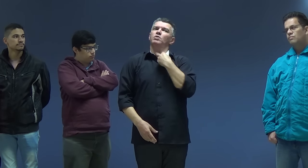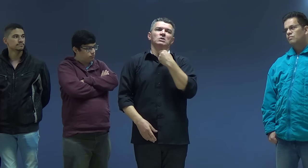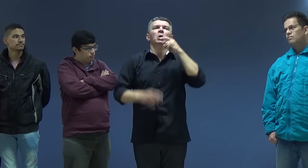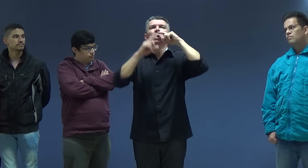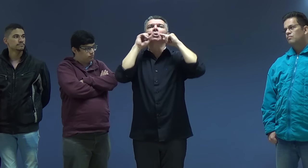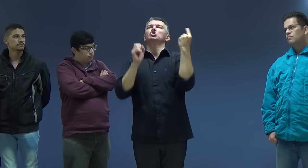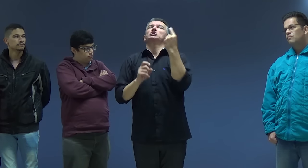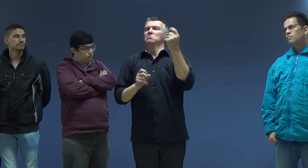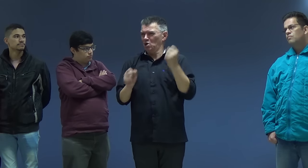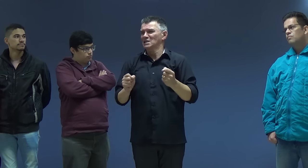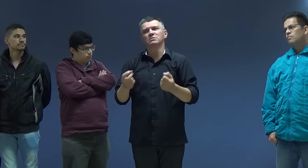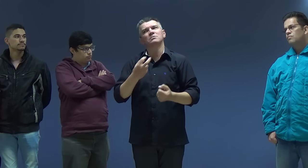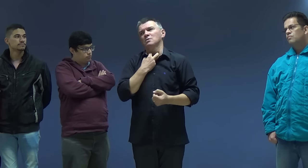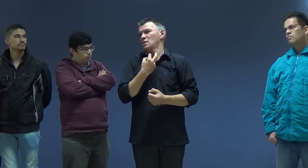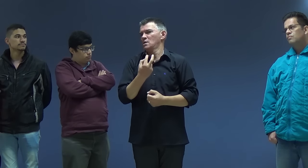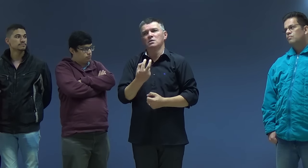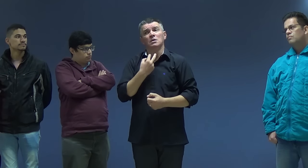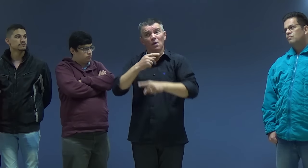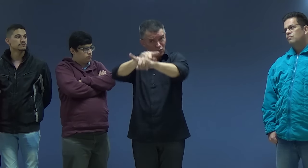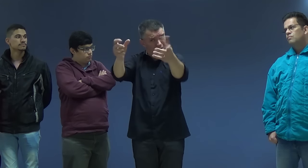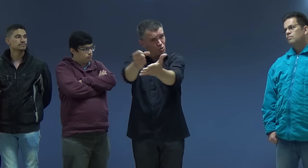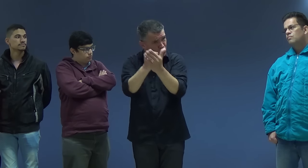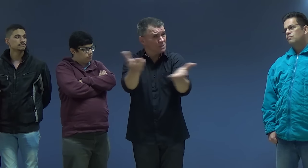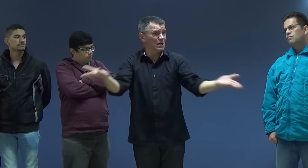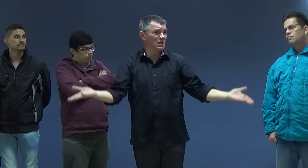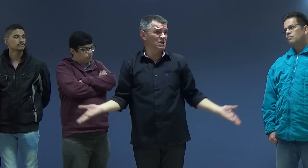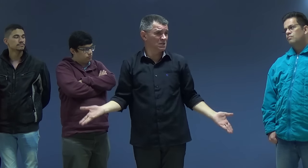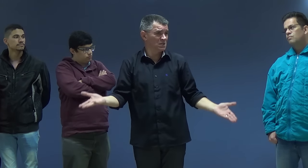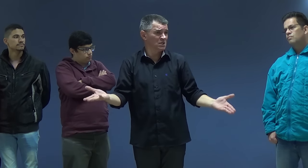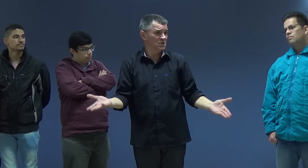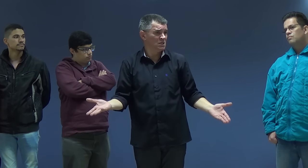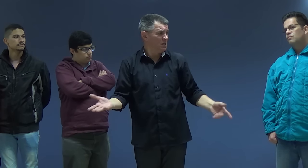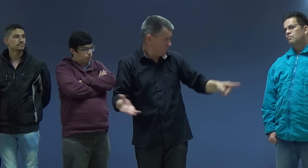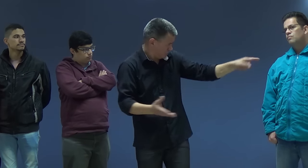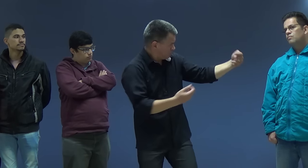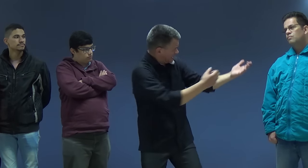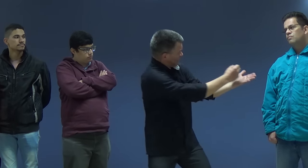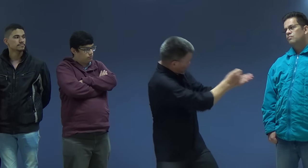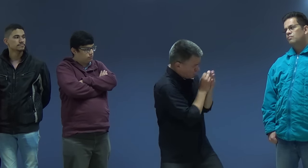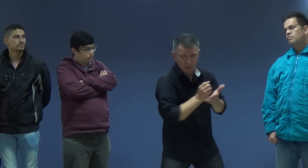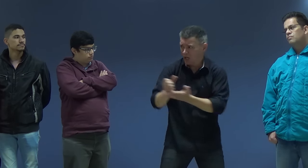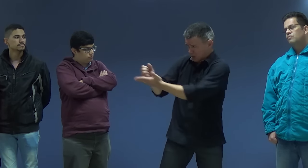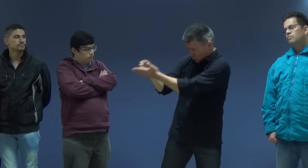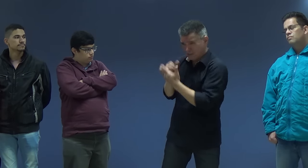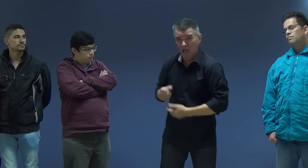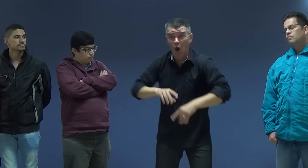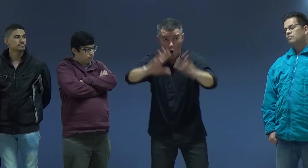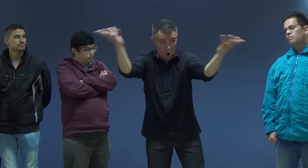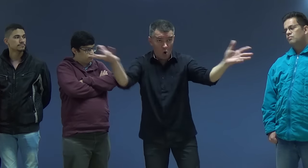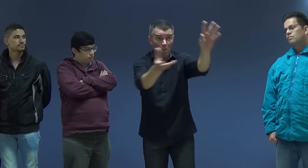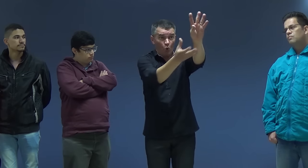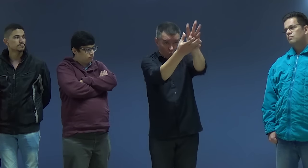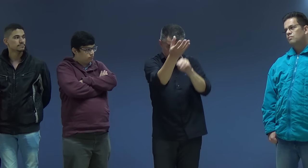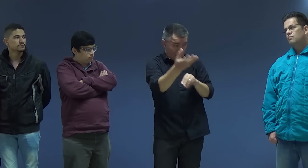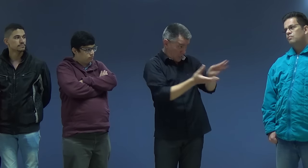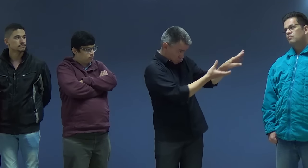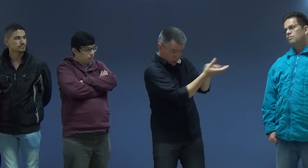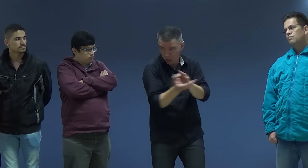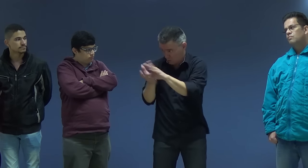ficar sempre sozinho. Ah, eu e a Daniela só. Não, vocês podem ajudar também. Vocês podem me ajudar.